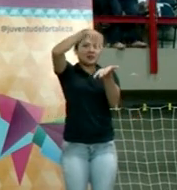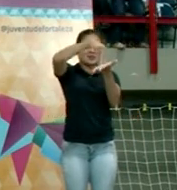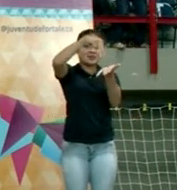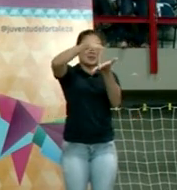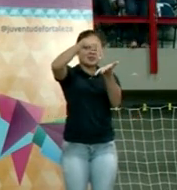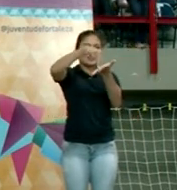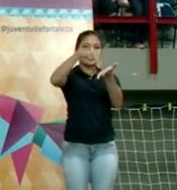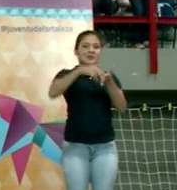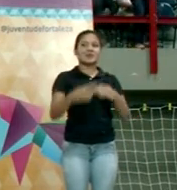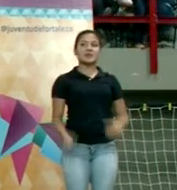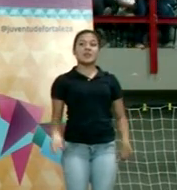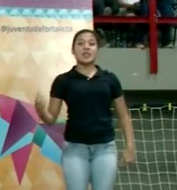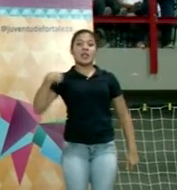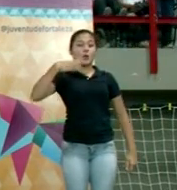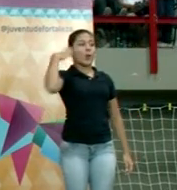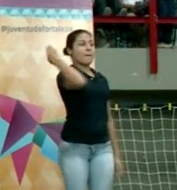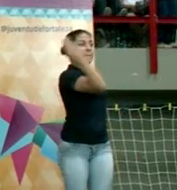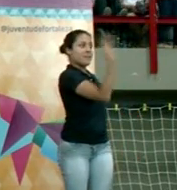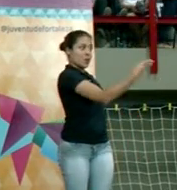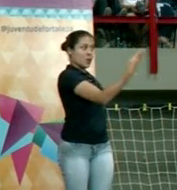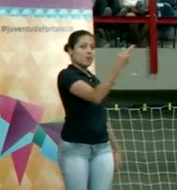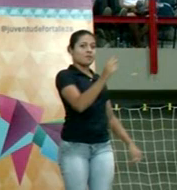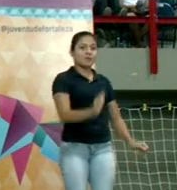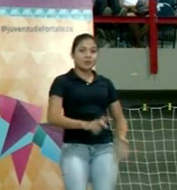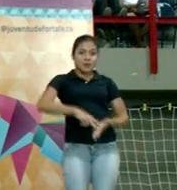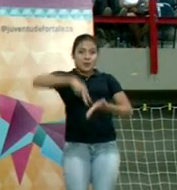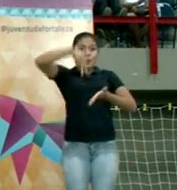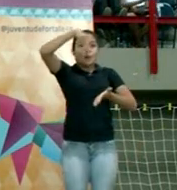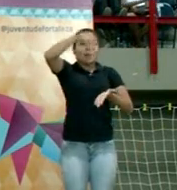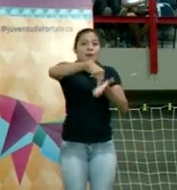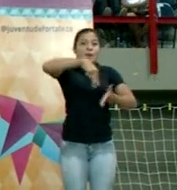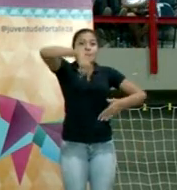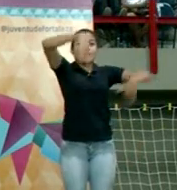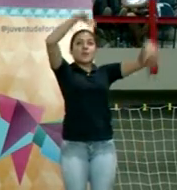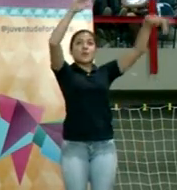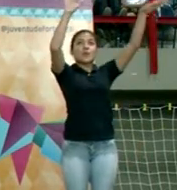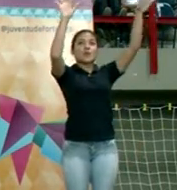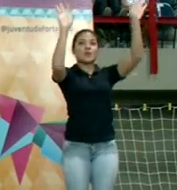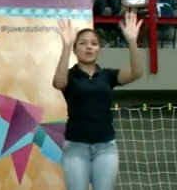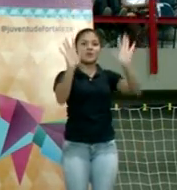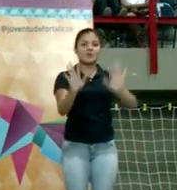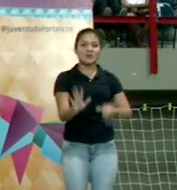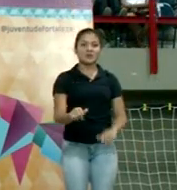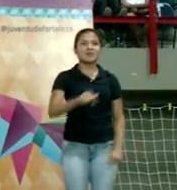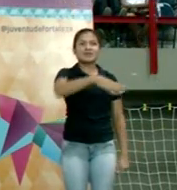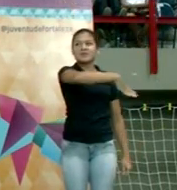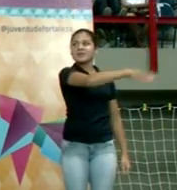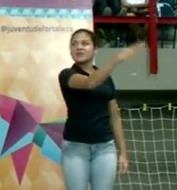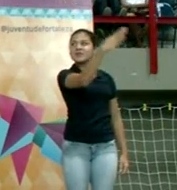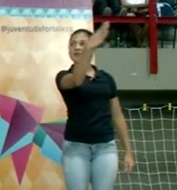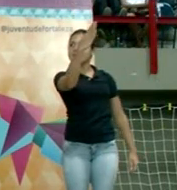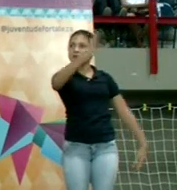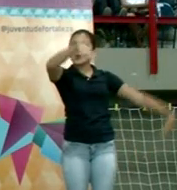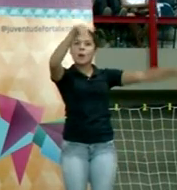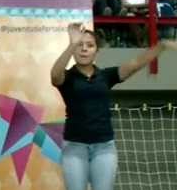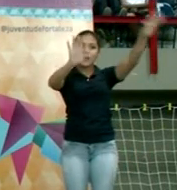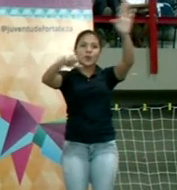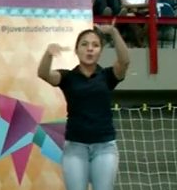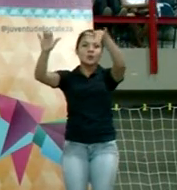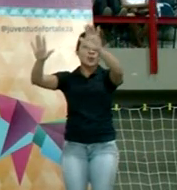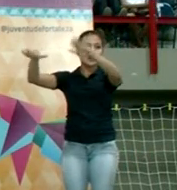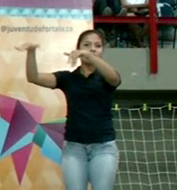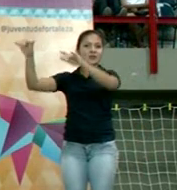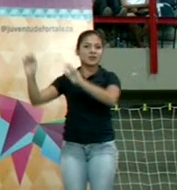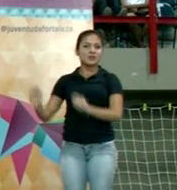Isso. Na hora que eu passar aqui, vai levantar. Daí eu só vou fazer uma vez e a onda vai continuar